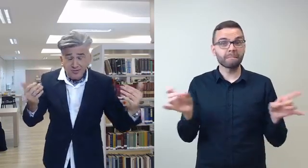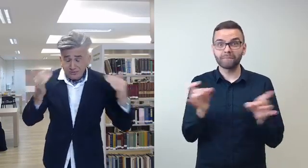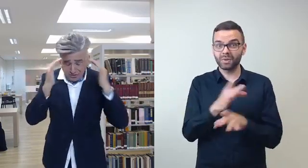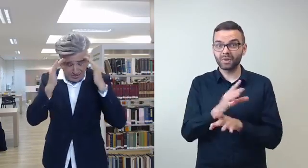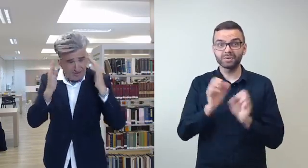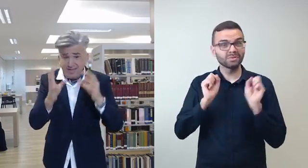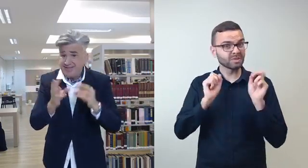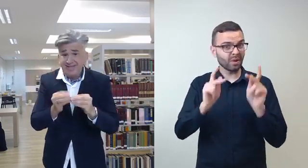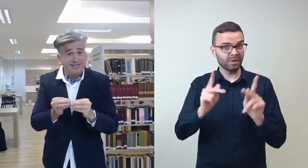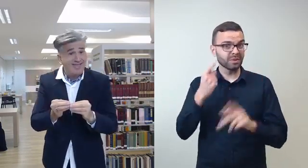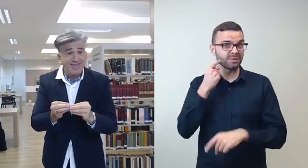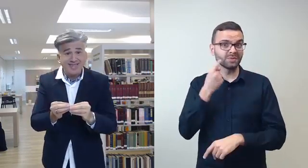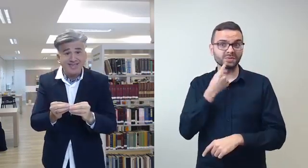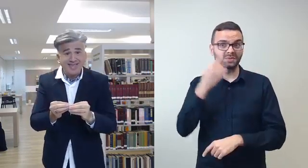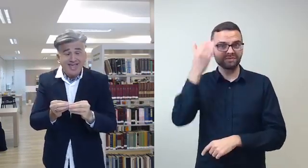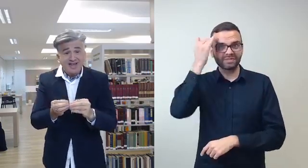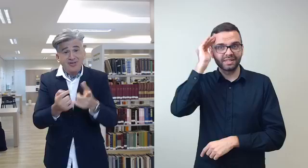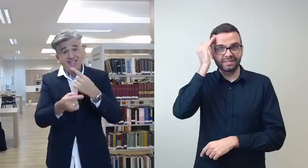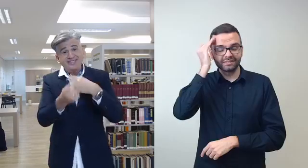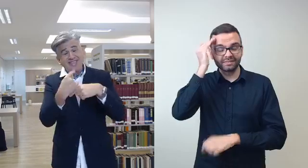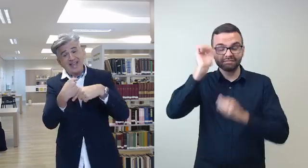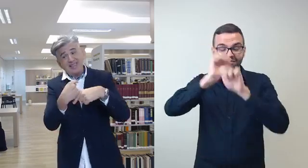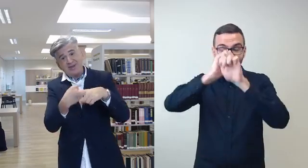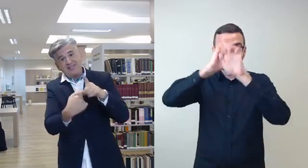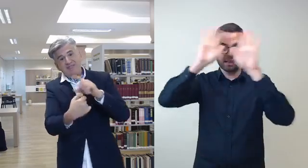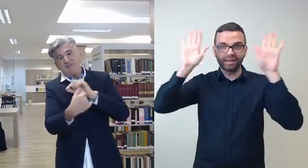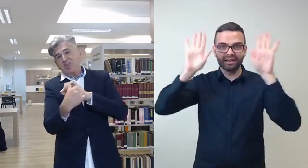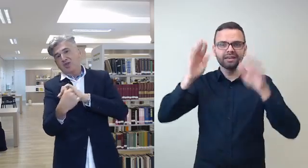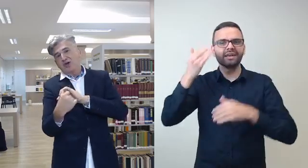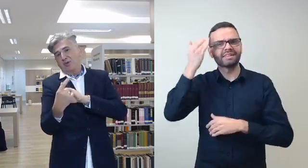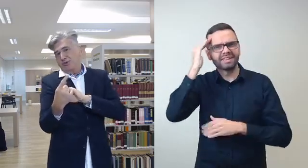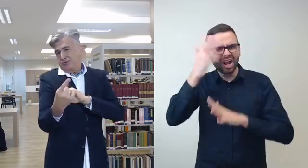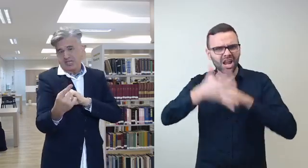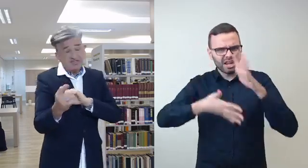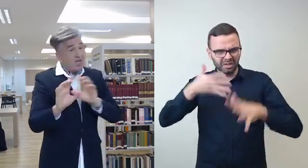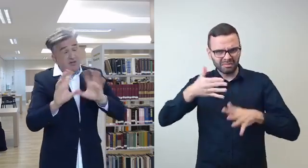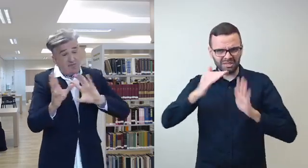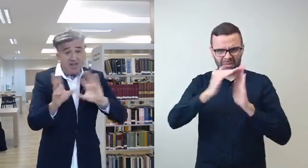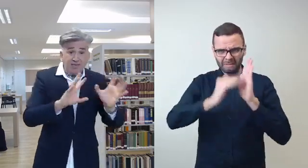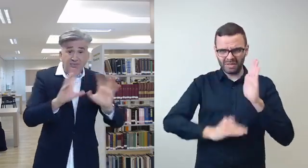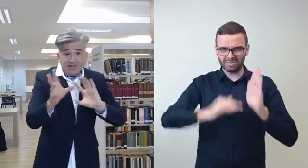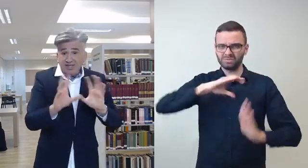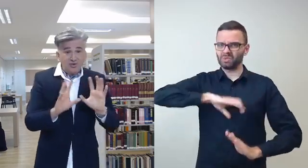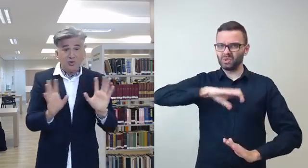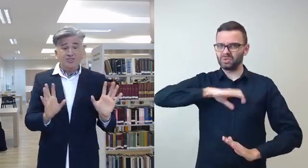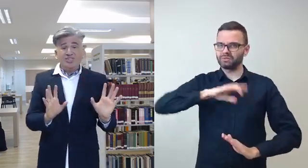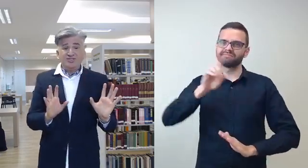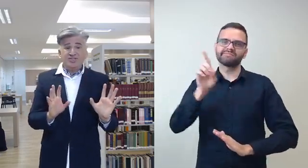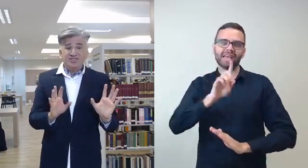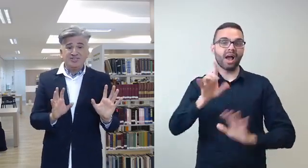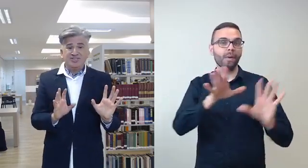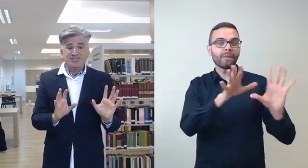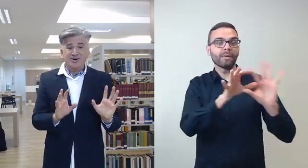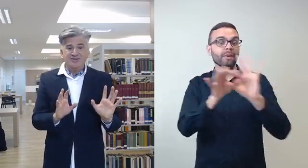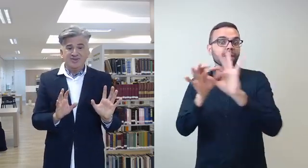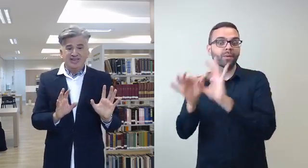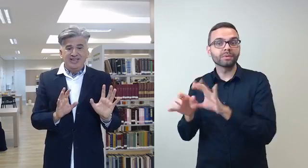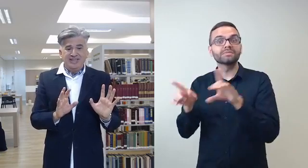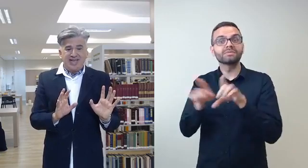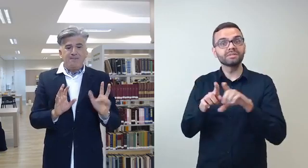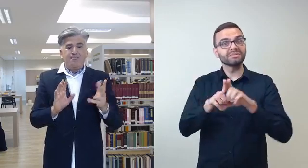Ok, o surdo já vai entender. Não quer dizer que a Libras é inferior ao português. Vai depender do contexto e da